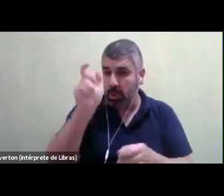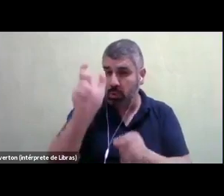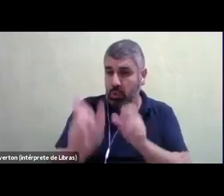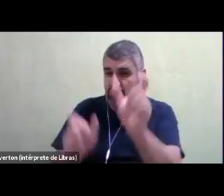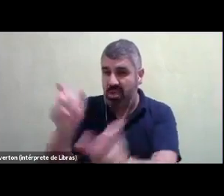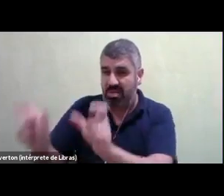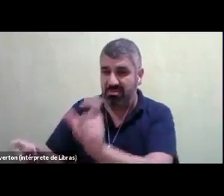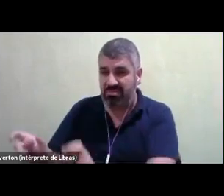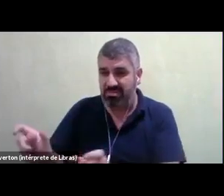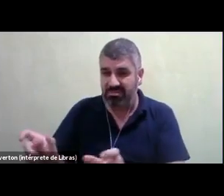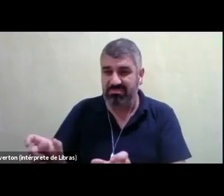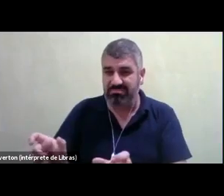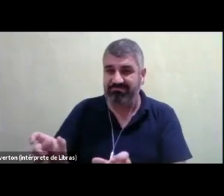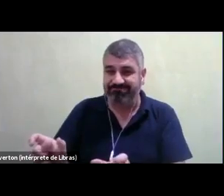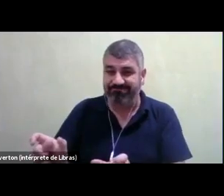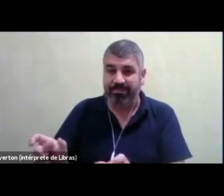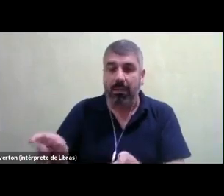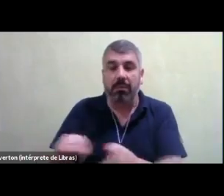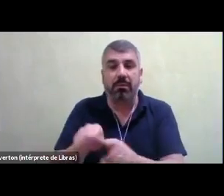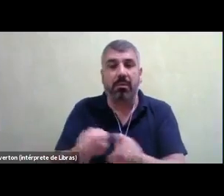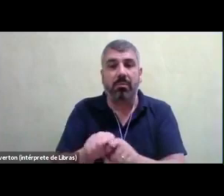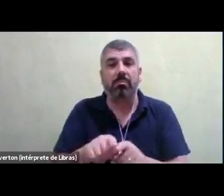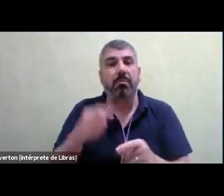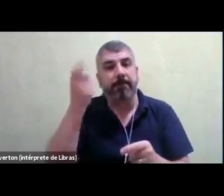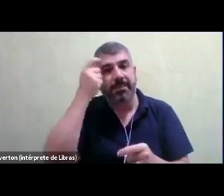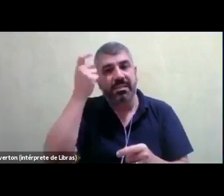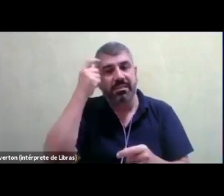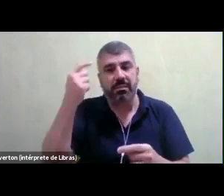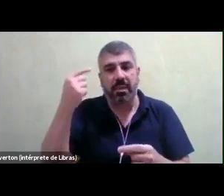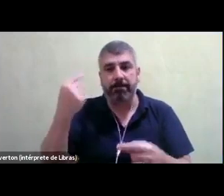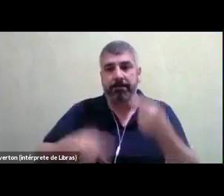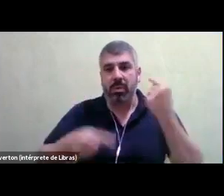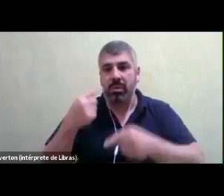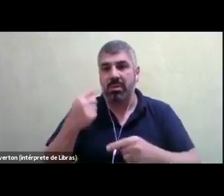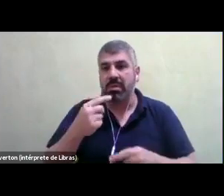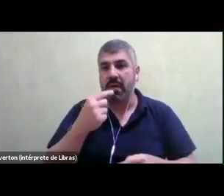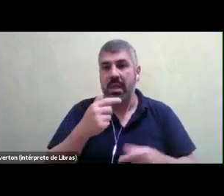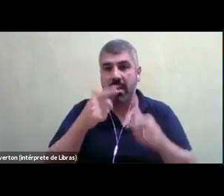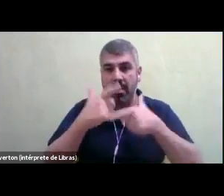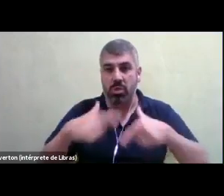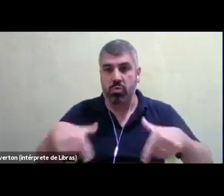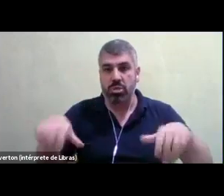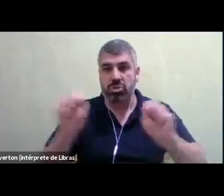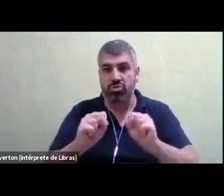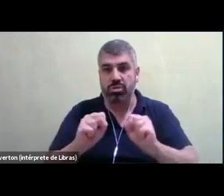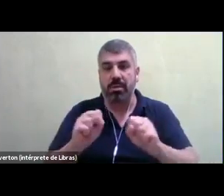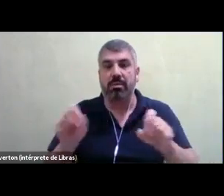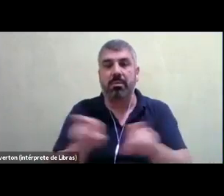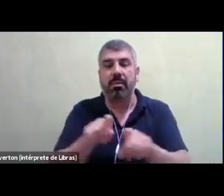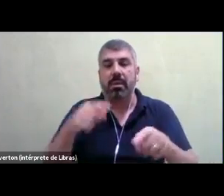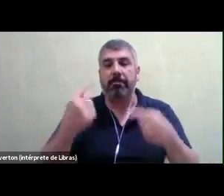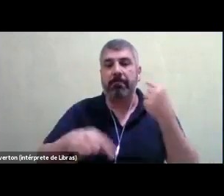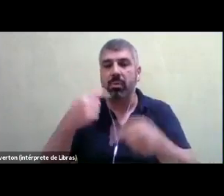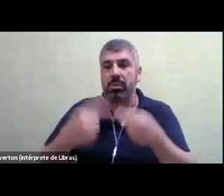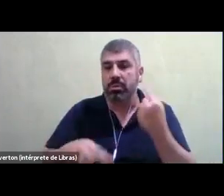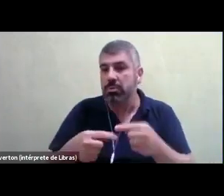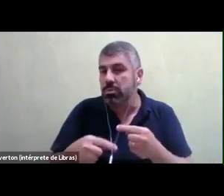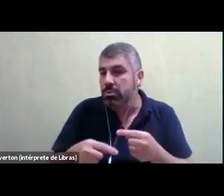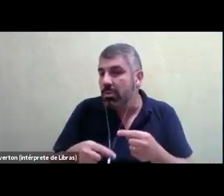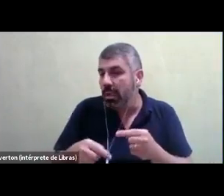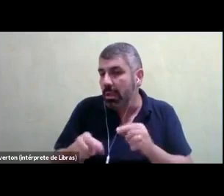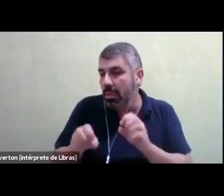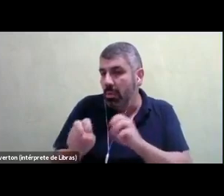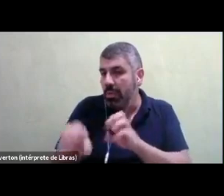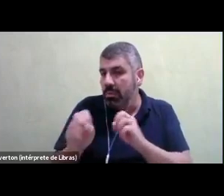numa questão das políticas linguísticas, né, na questão da política linguística, enquanto também políticas educacionais